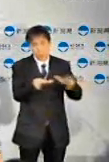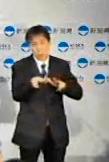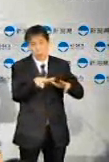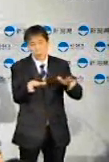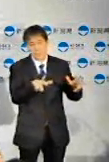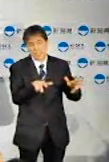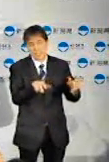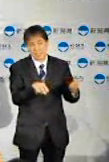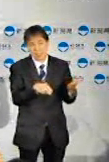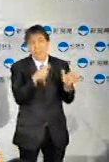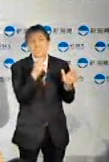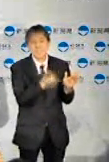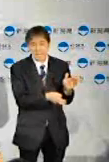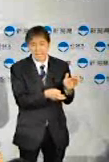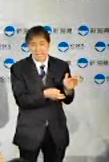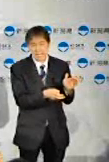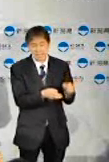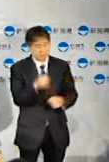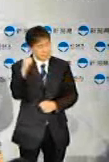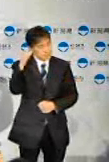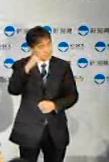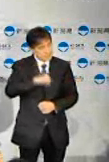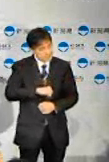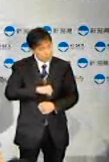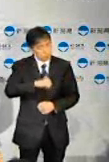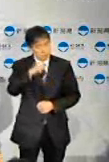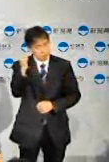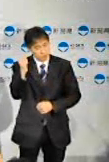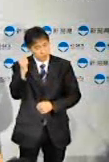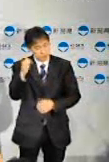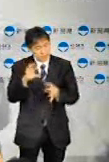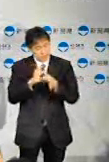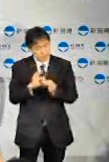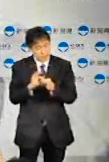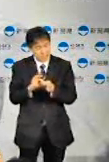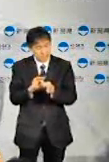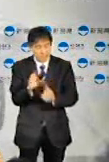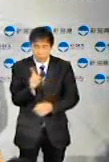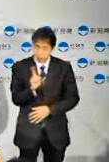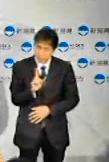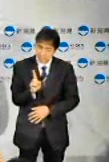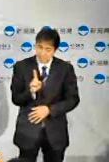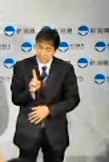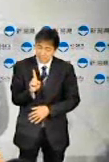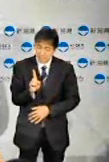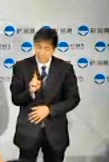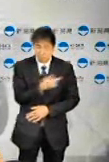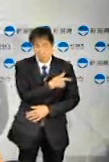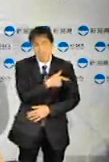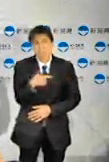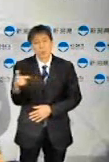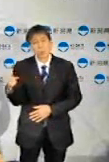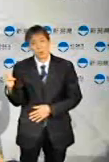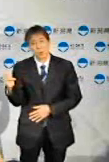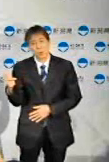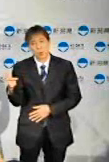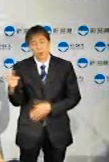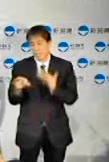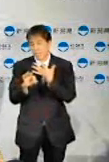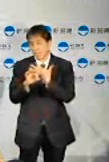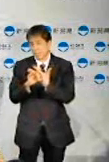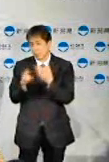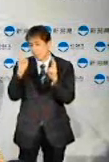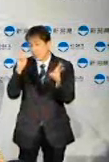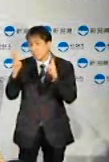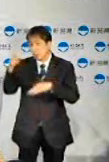とか許認可でかかってくるものがあるかどうか、あるいはそのいろんなあの例えば企業誘致